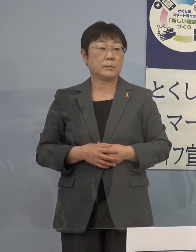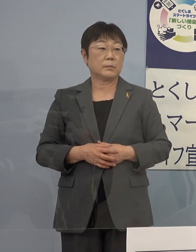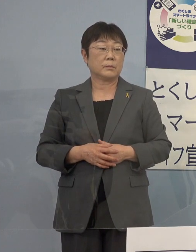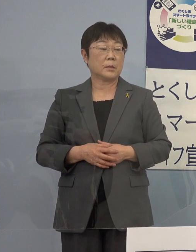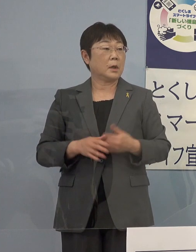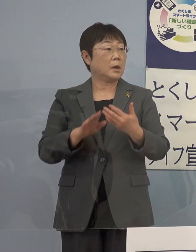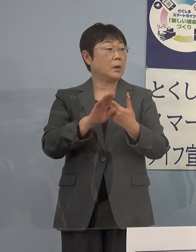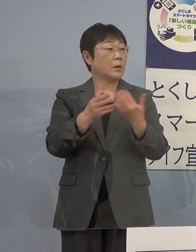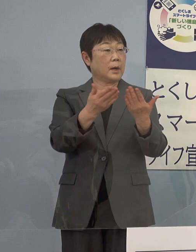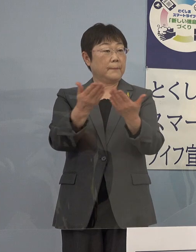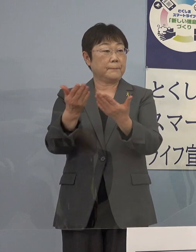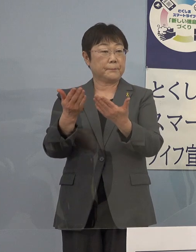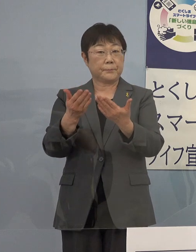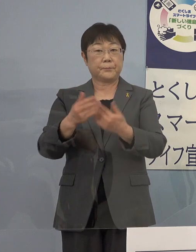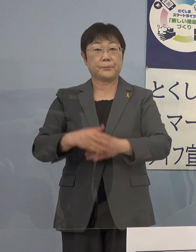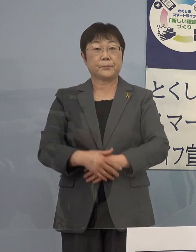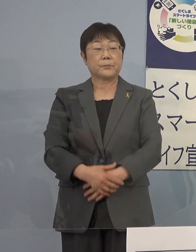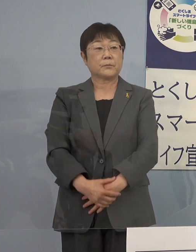ります、 はい、お伺いでしょうか。